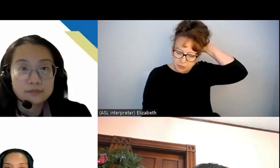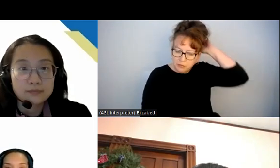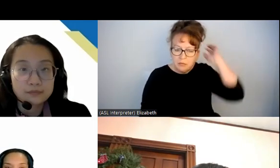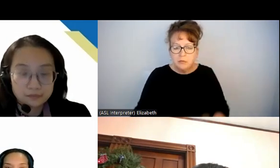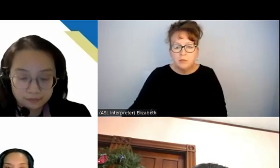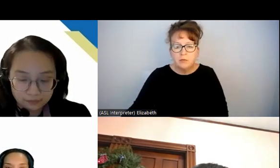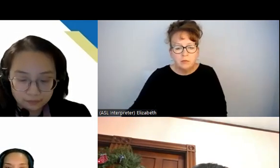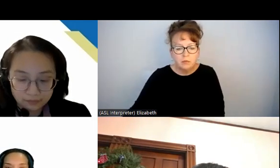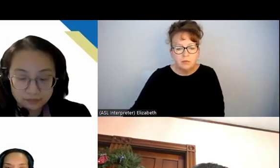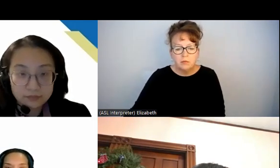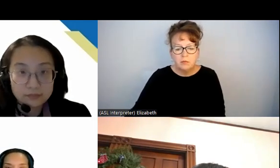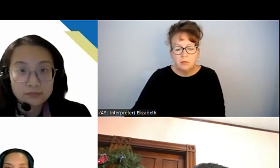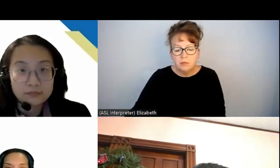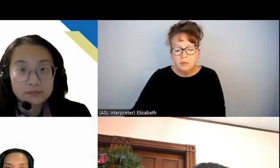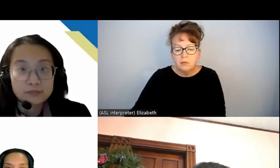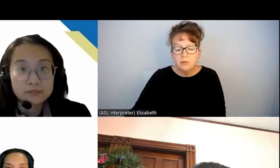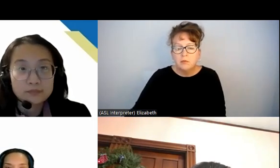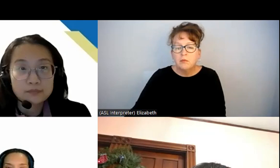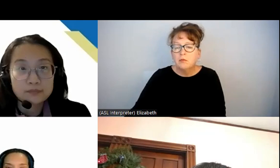okay al